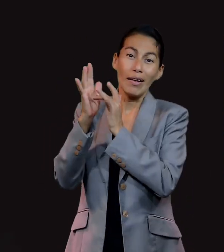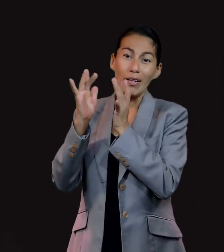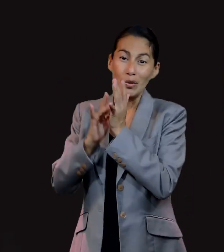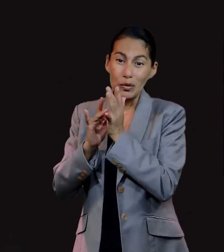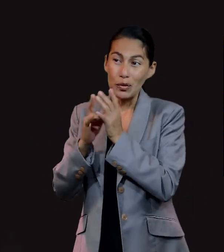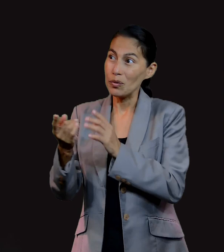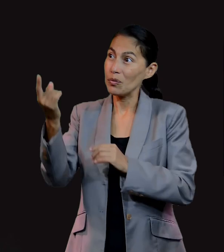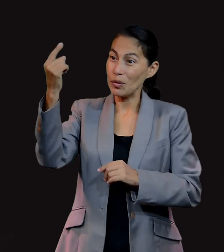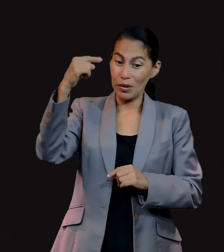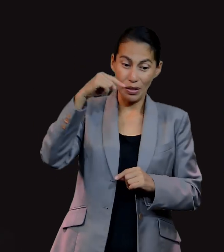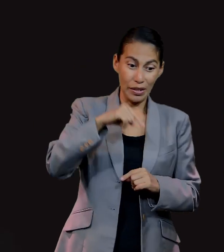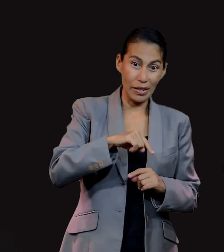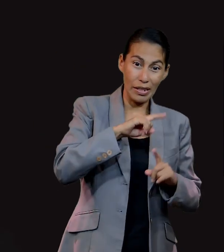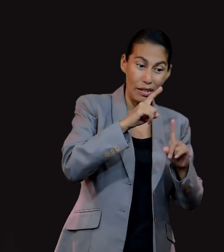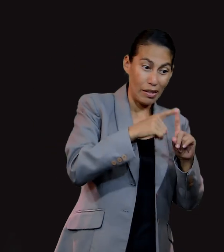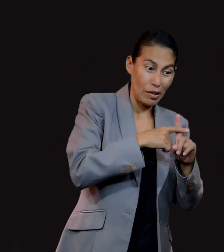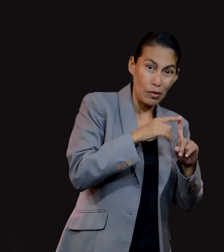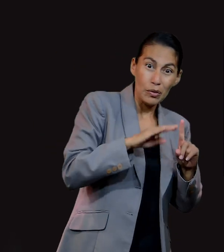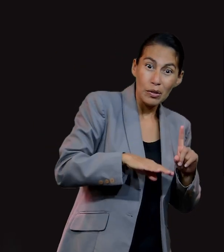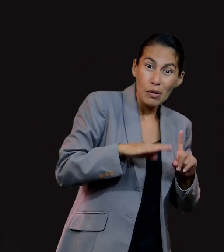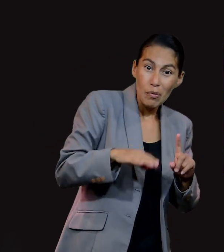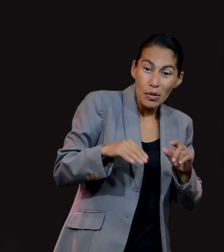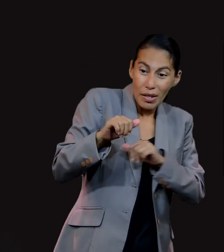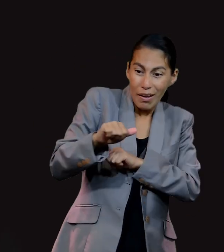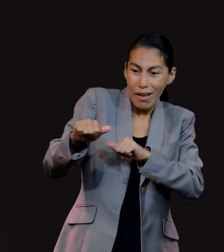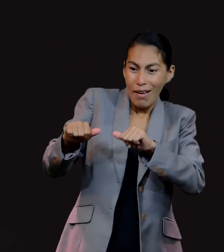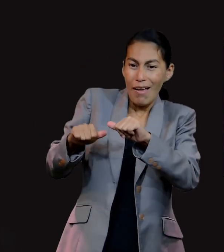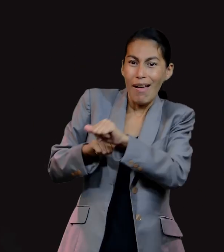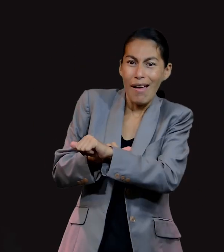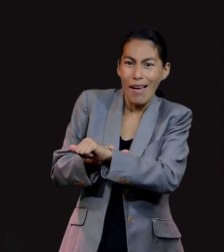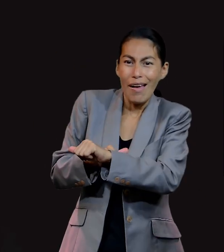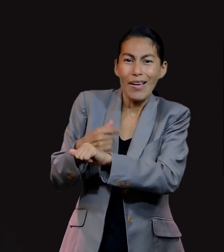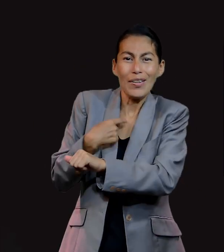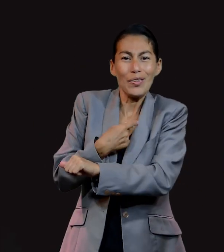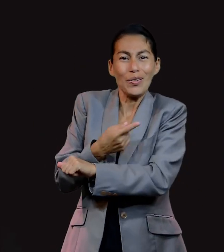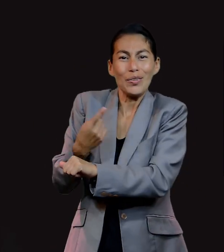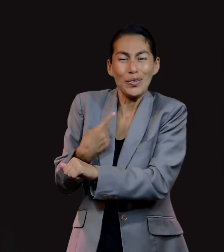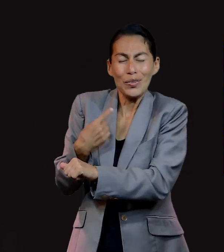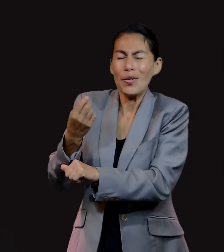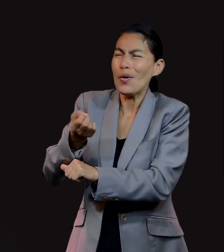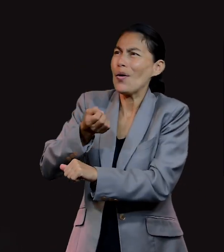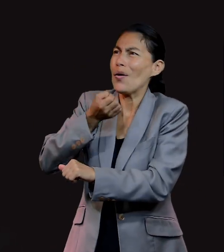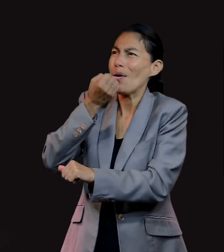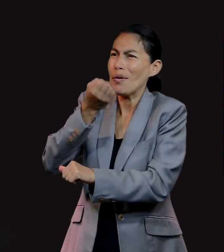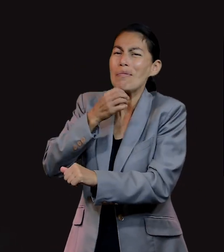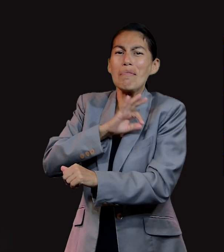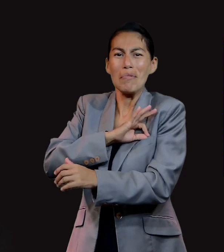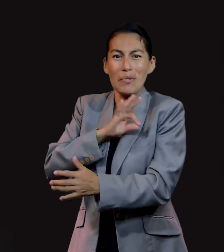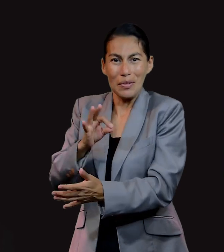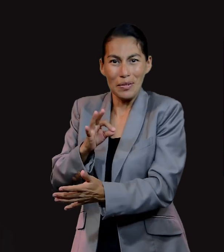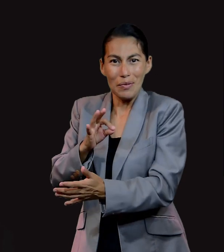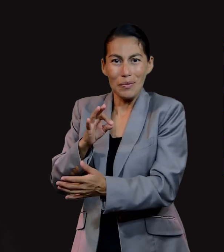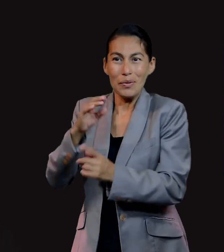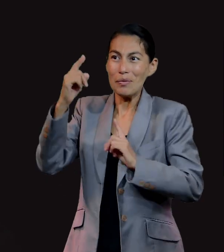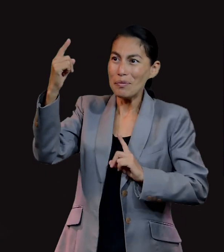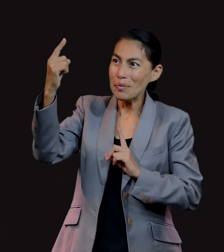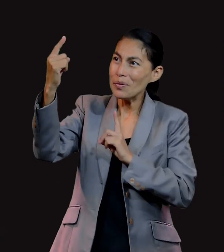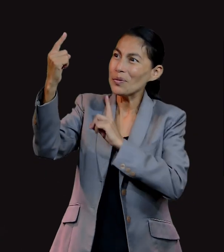sangre de Cristo Jesús, para llegarnos hasta el trono del Creador mismo,